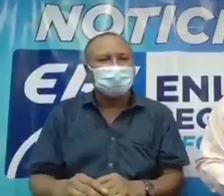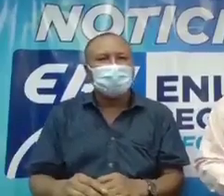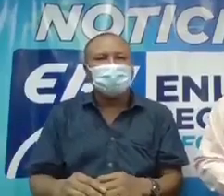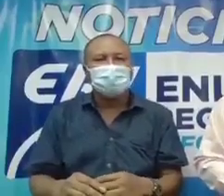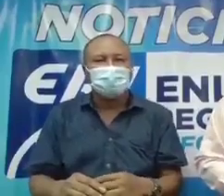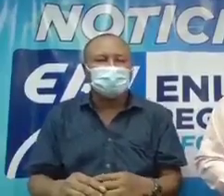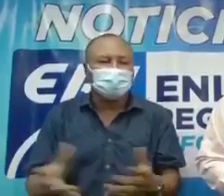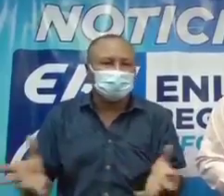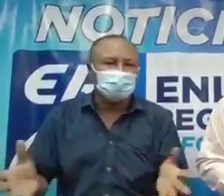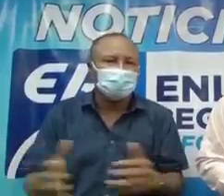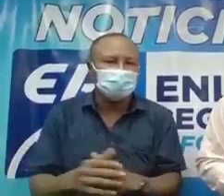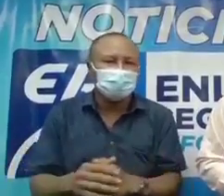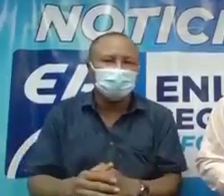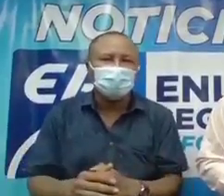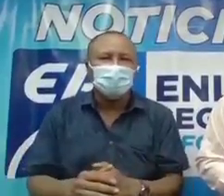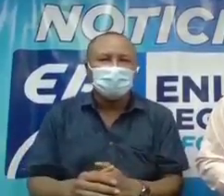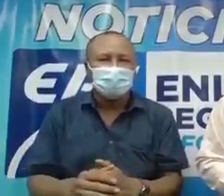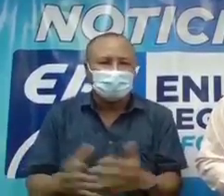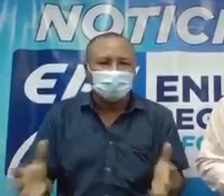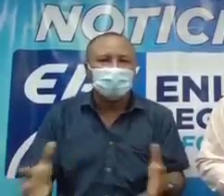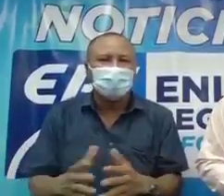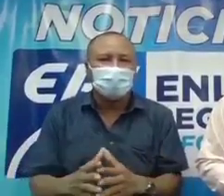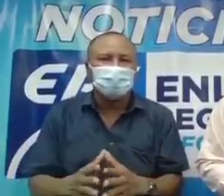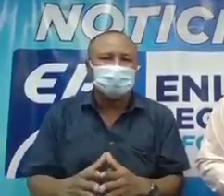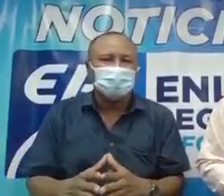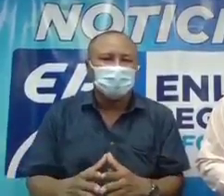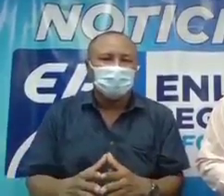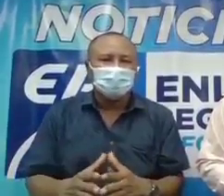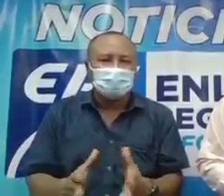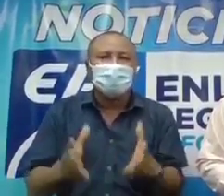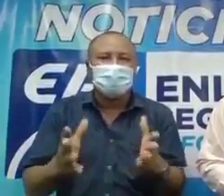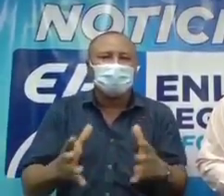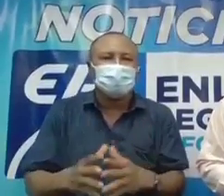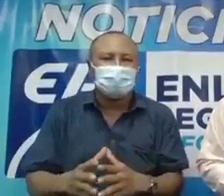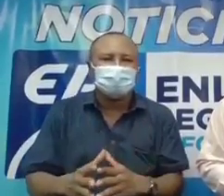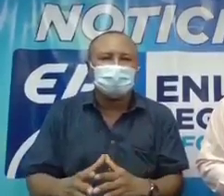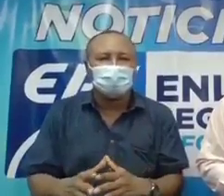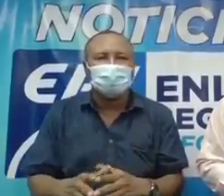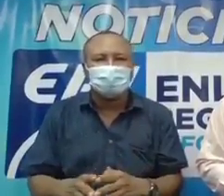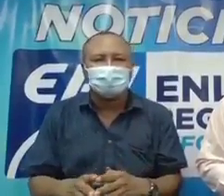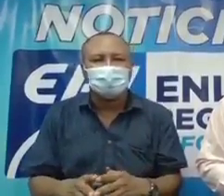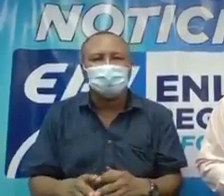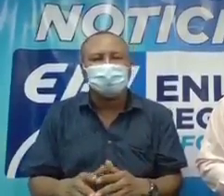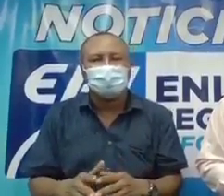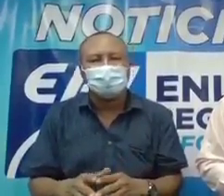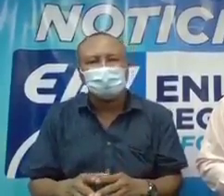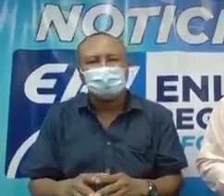Silvio. A usted, Fabricio, y a Iván, y al pueblo de Esmeraldas, siempre presto para seguir conversando con ustedes.